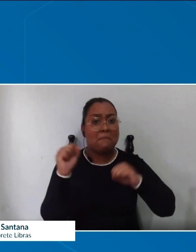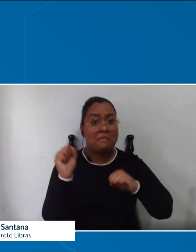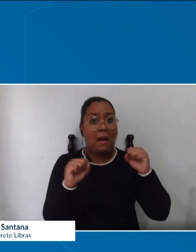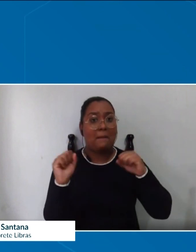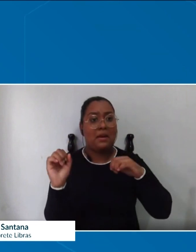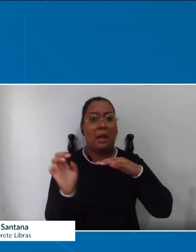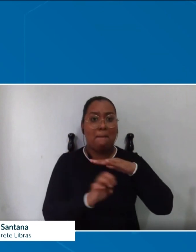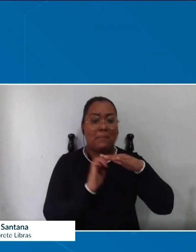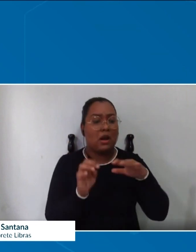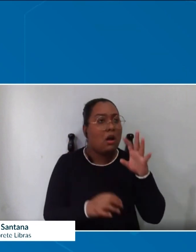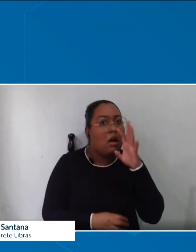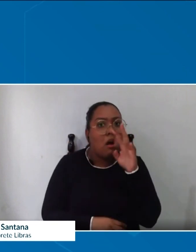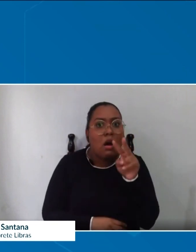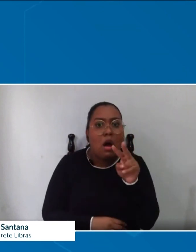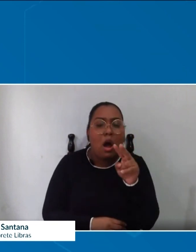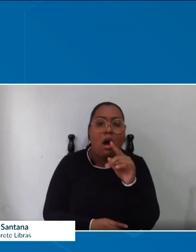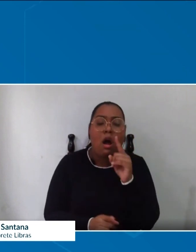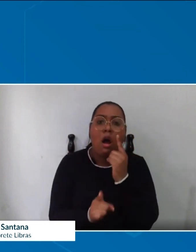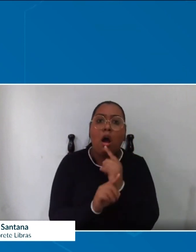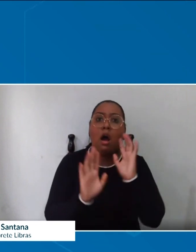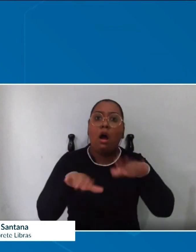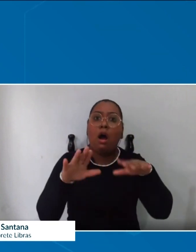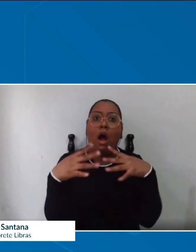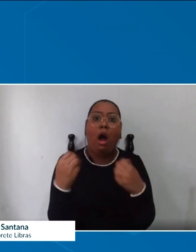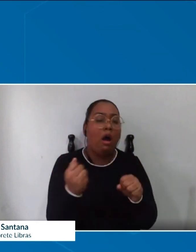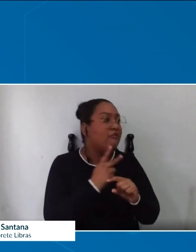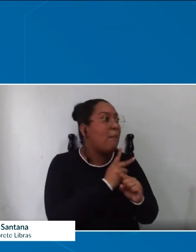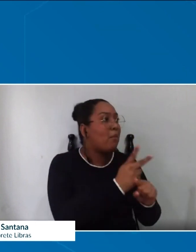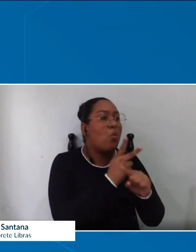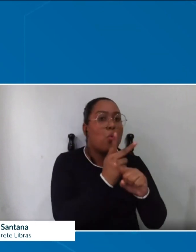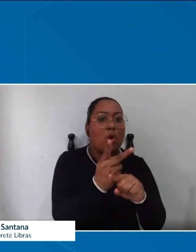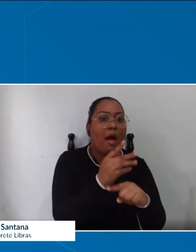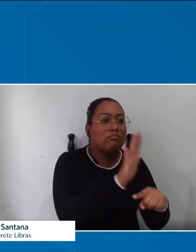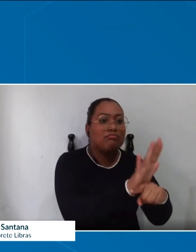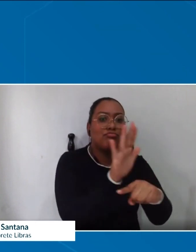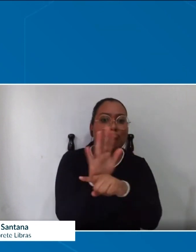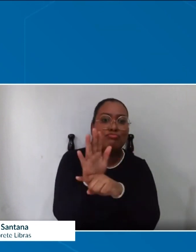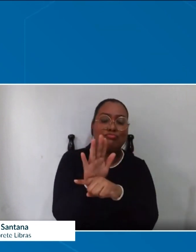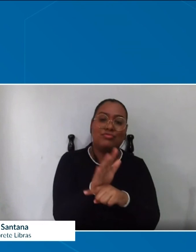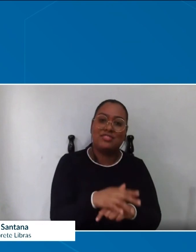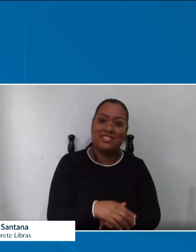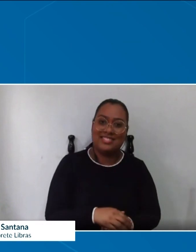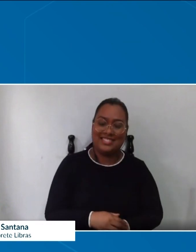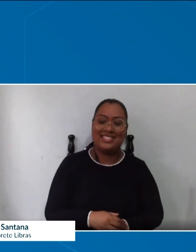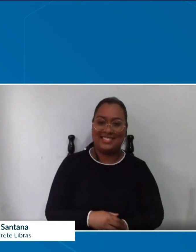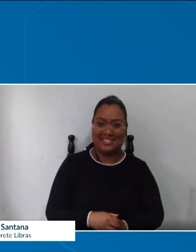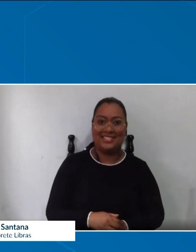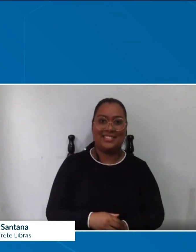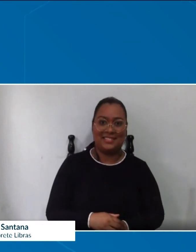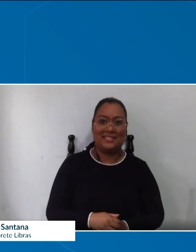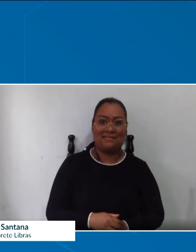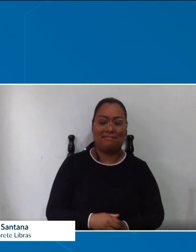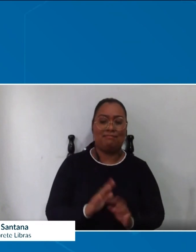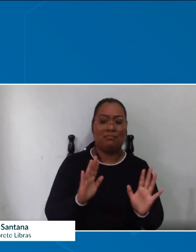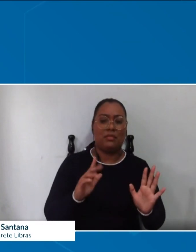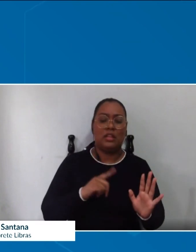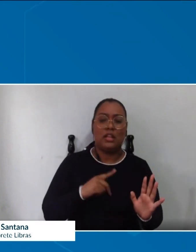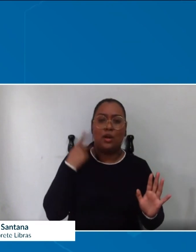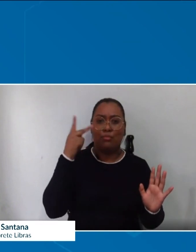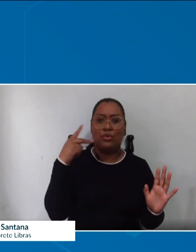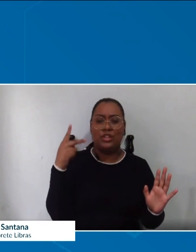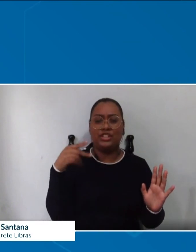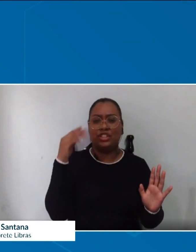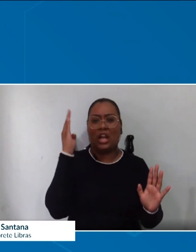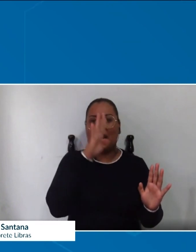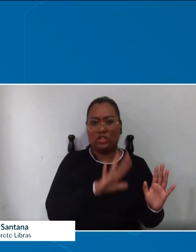possam nos procurar, para que a gente possa trabalhar com o repasse dessa tecnologia. Agora, nós temos uma política nacional de resíduos